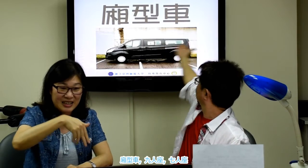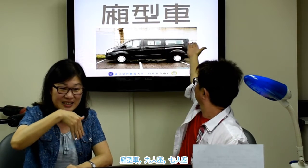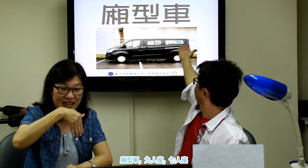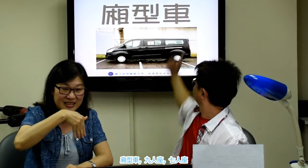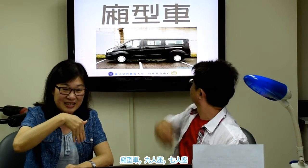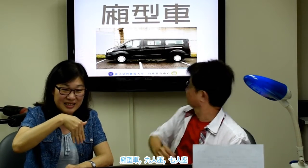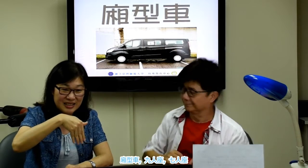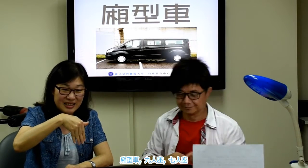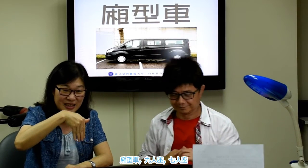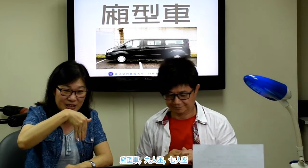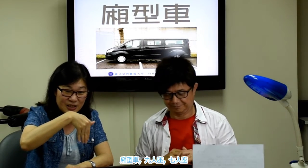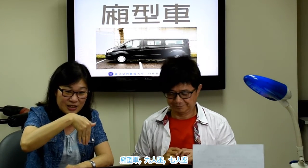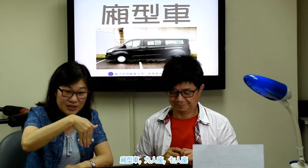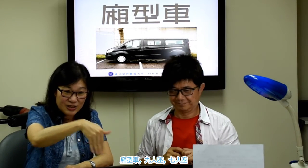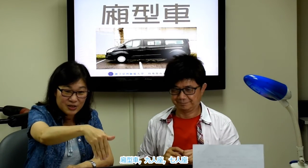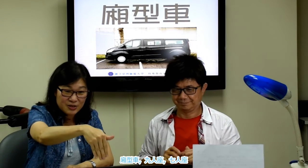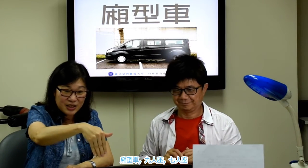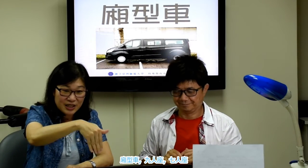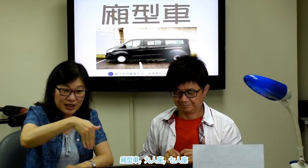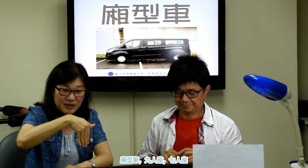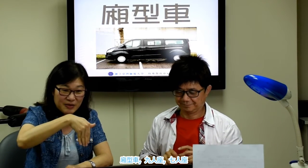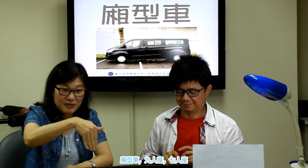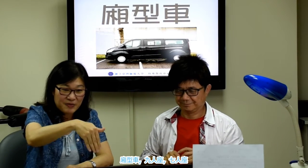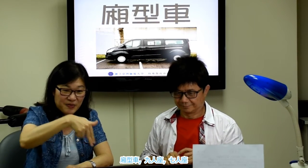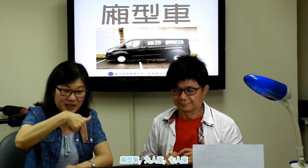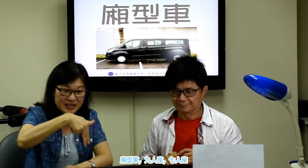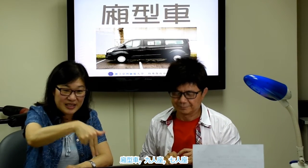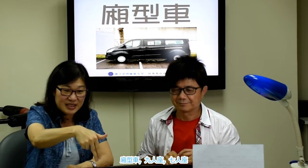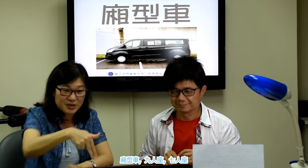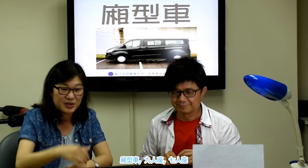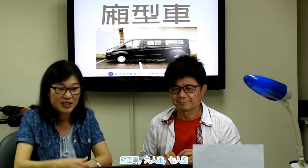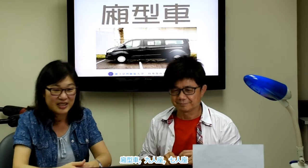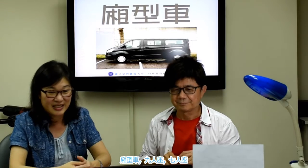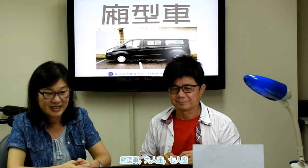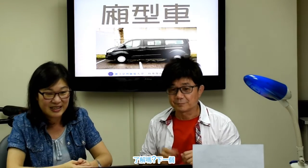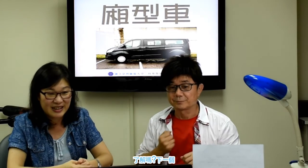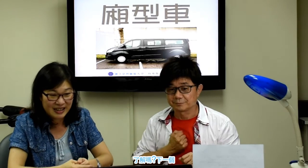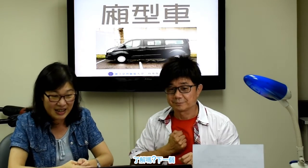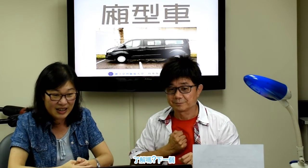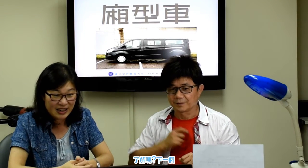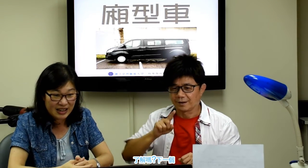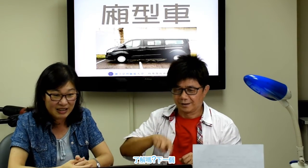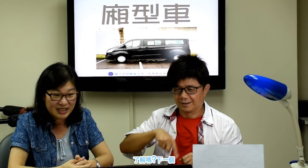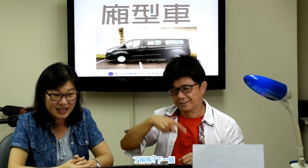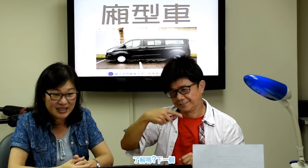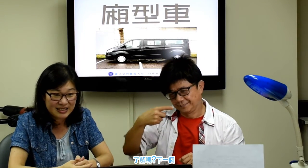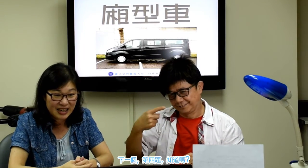箱型车，九人坐，七人坐。了解哦，下一